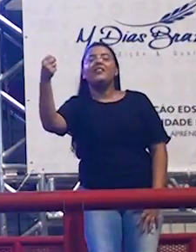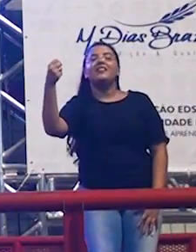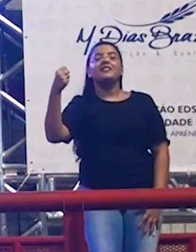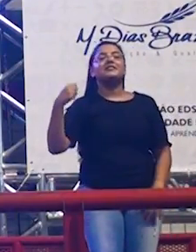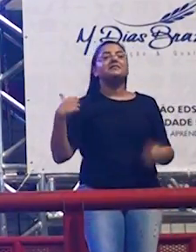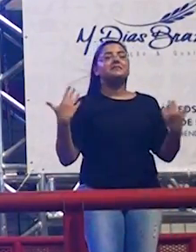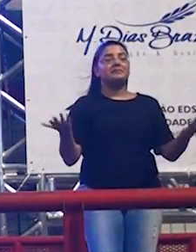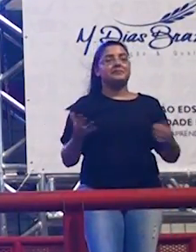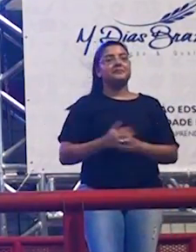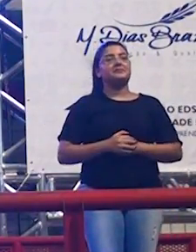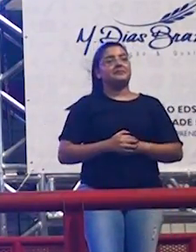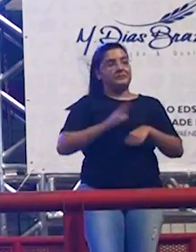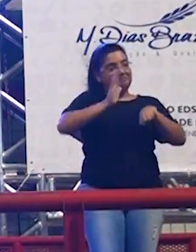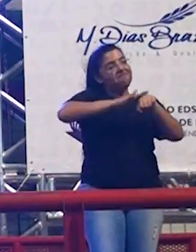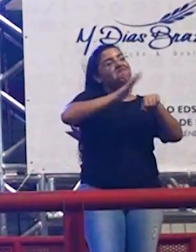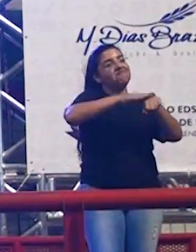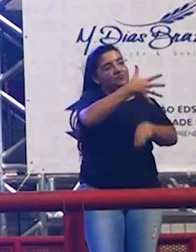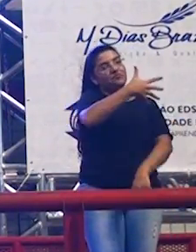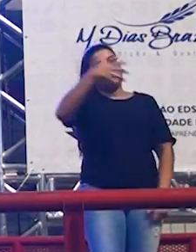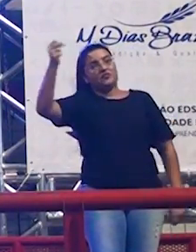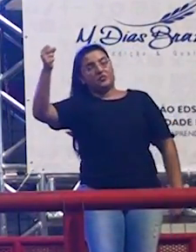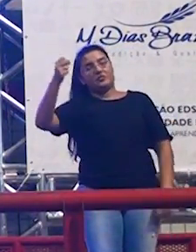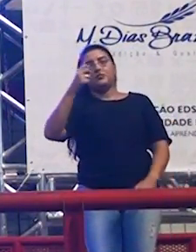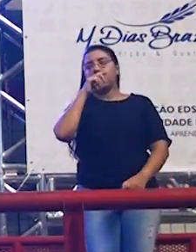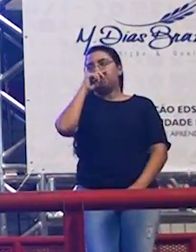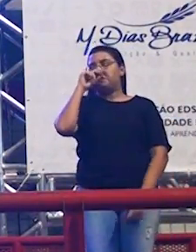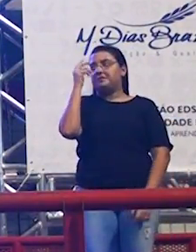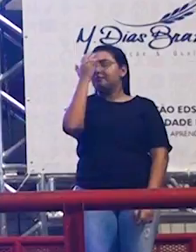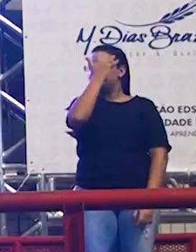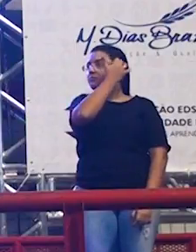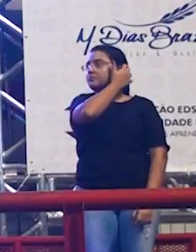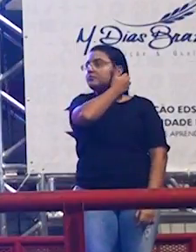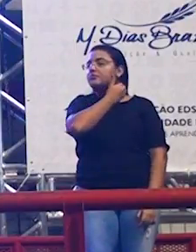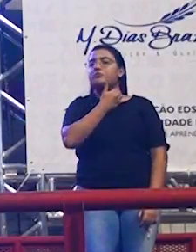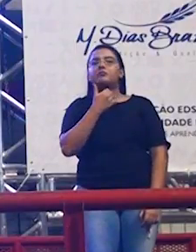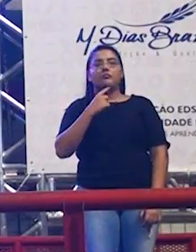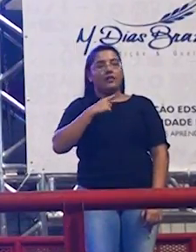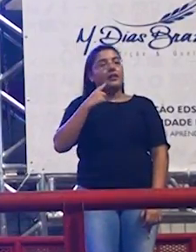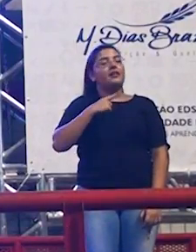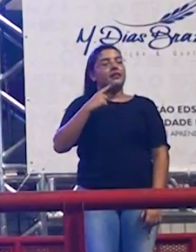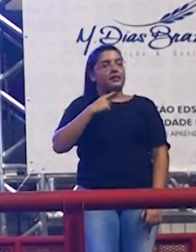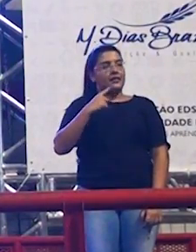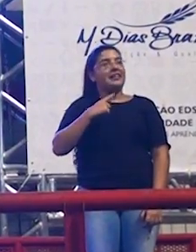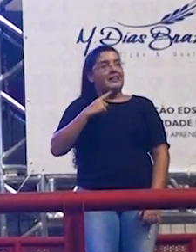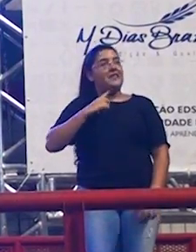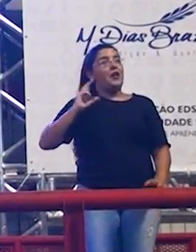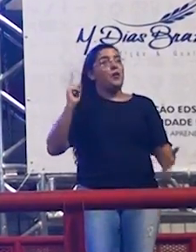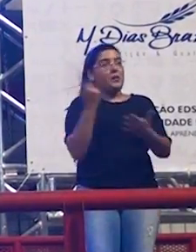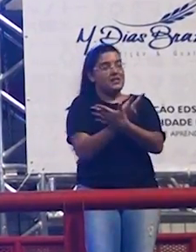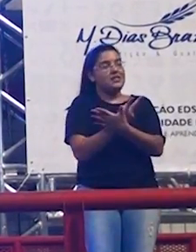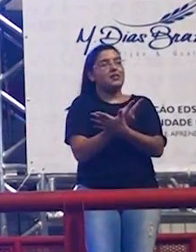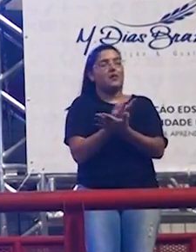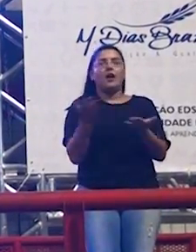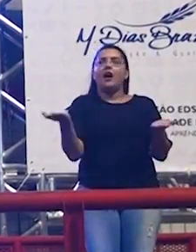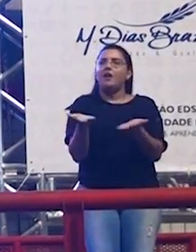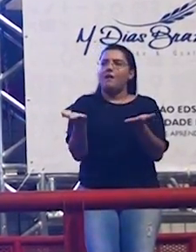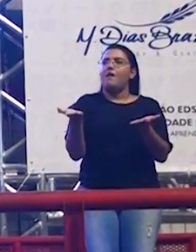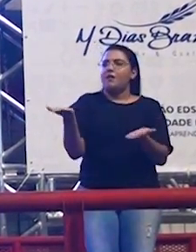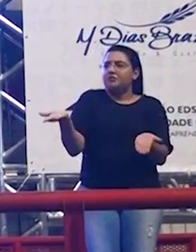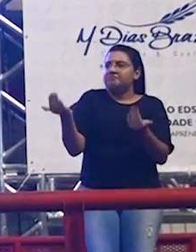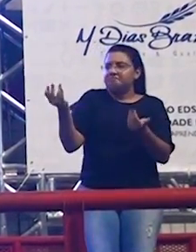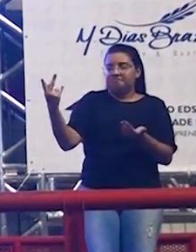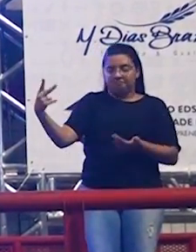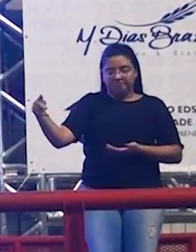avião? Você vai ser empurrado para fora do avião. Inclusive, recentemente teve um caso de uma moça que ficou com a cabeça presa na janelinha do avião. Agora,